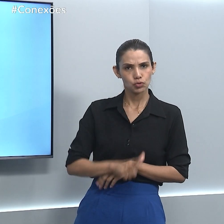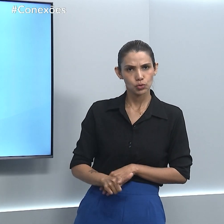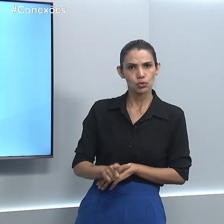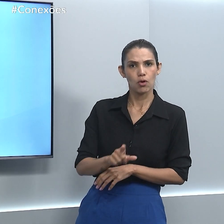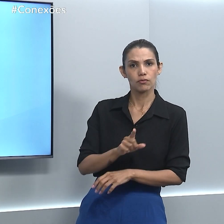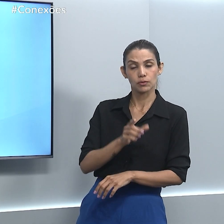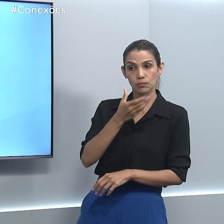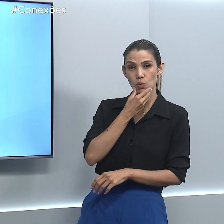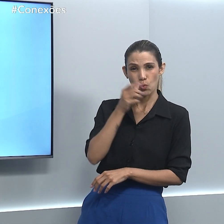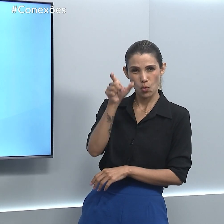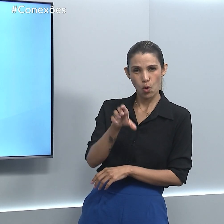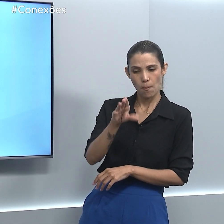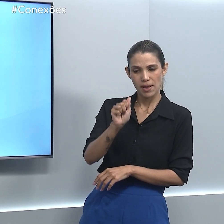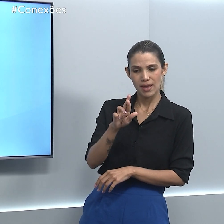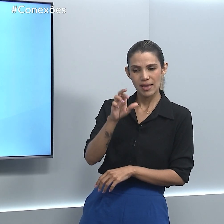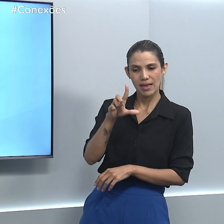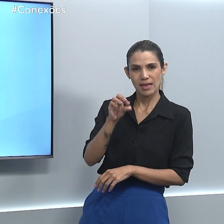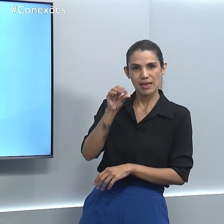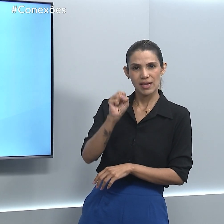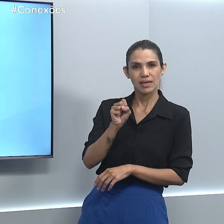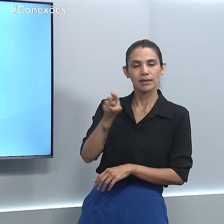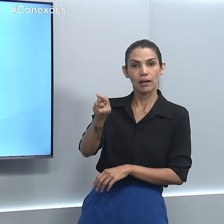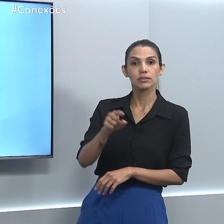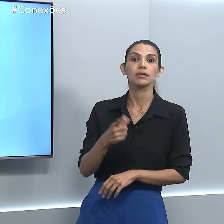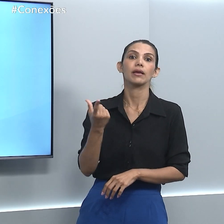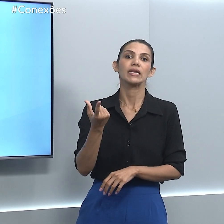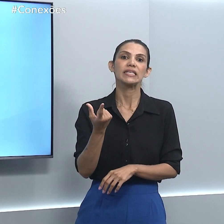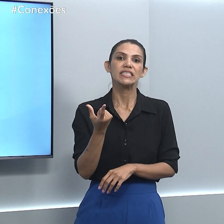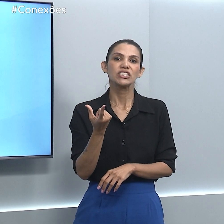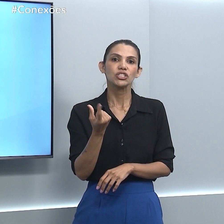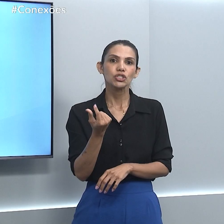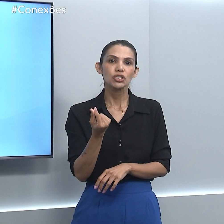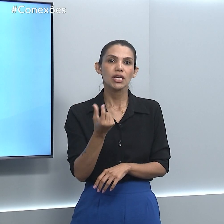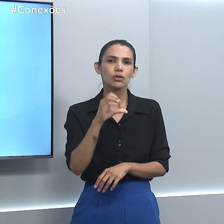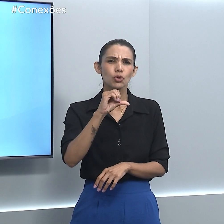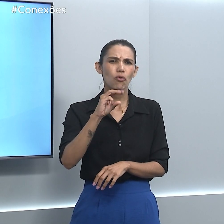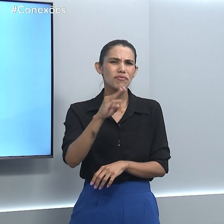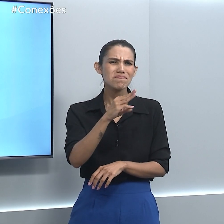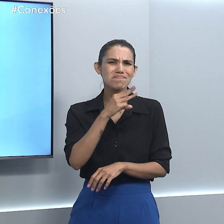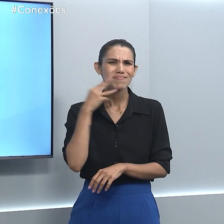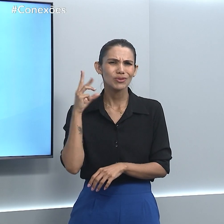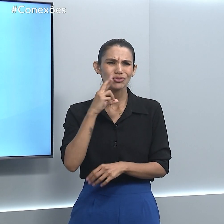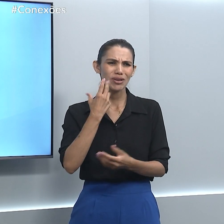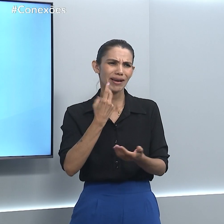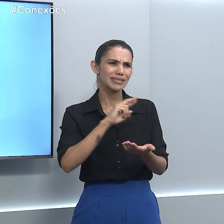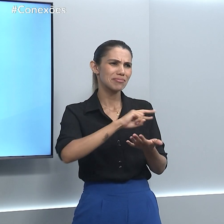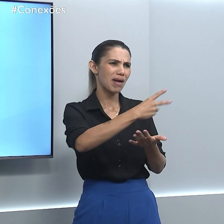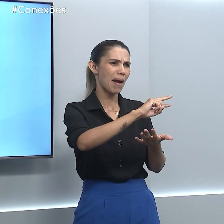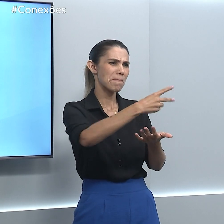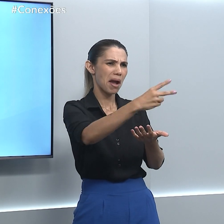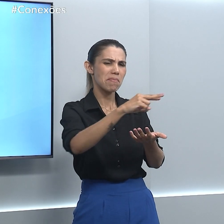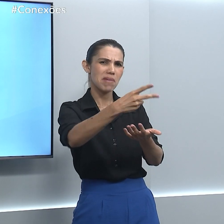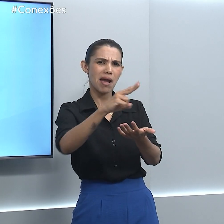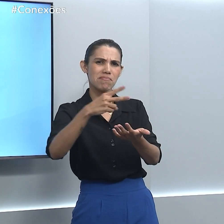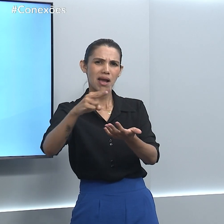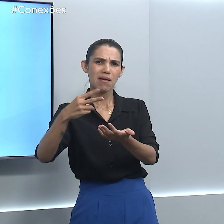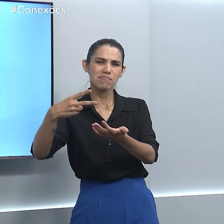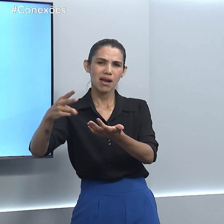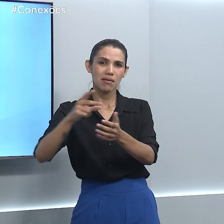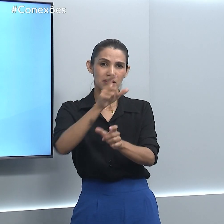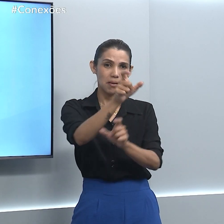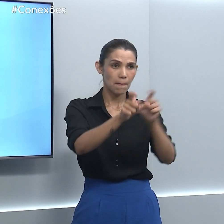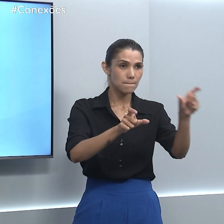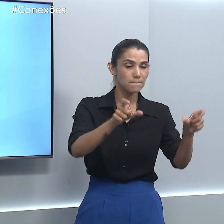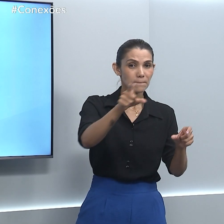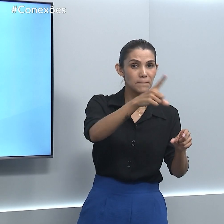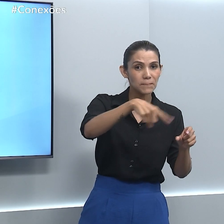como o Careca do INSS, transferiu mais de R$9 milhões para pessoas relacionadas a